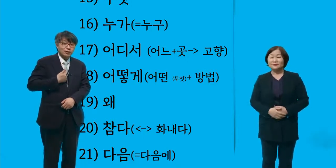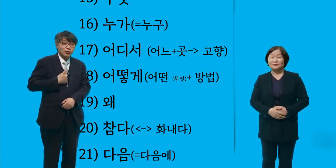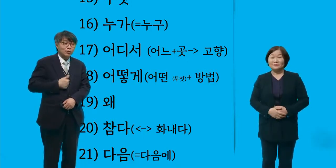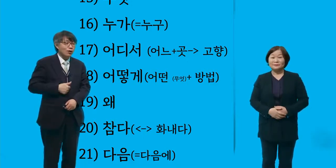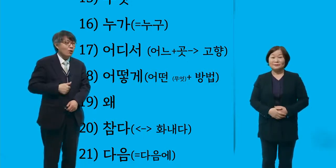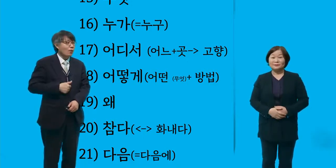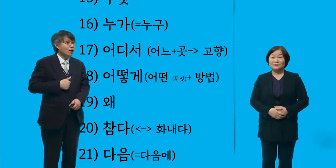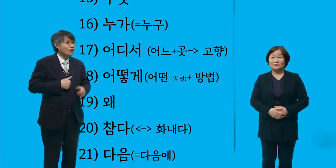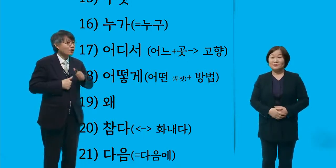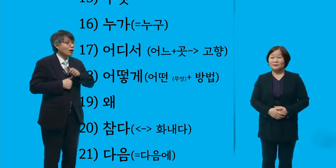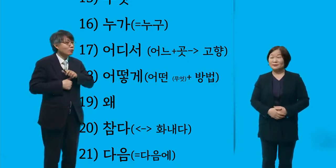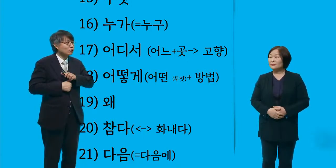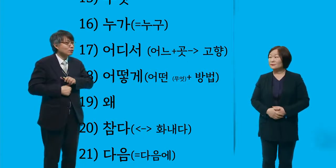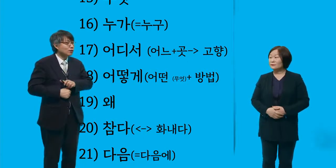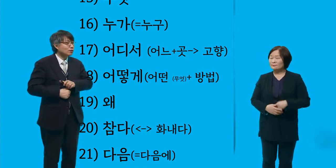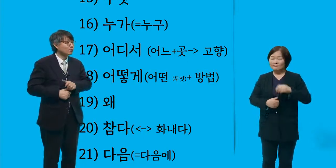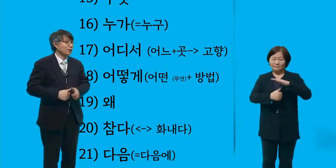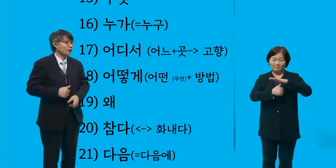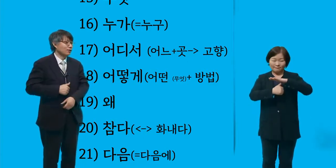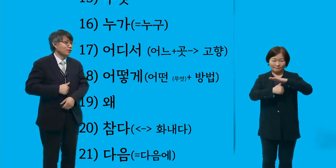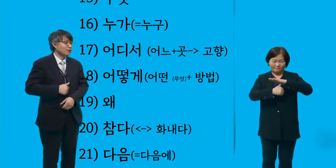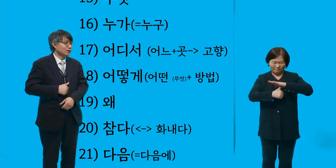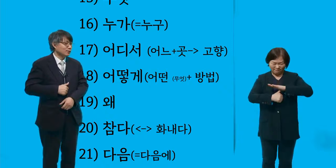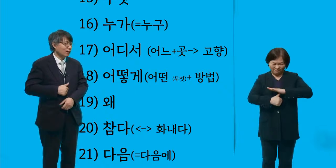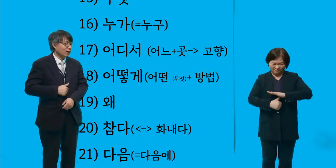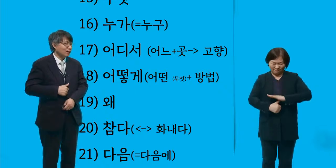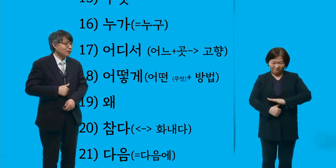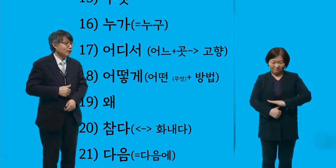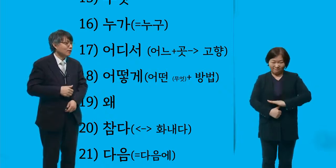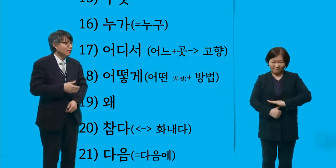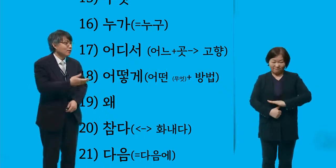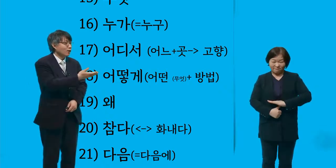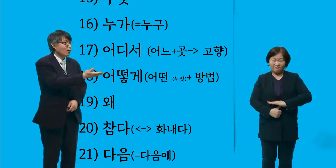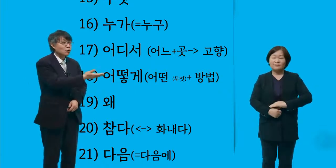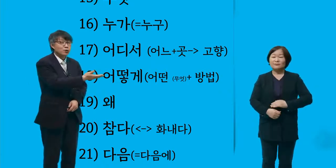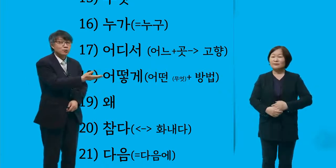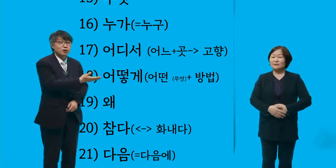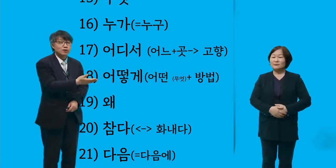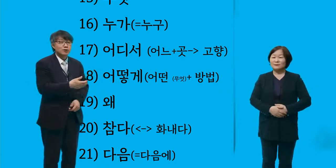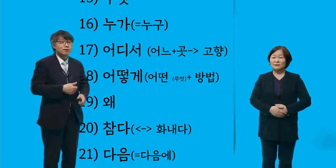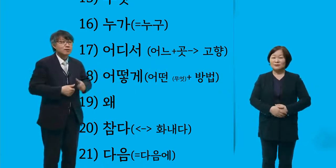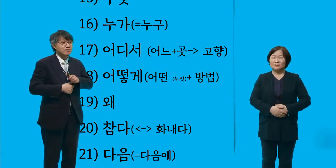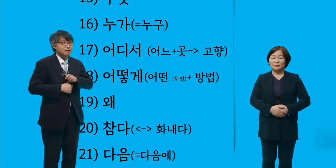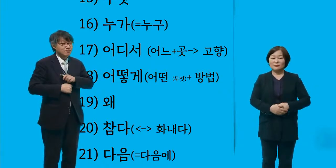화내다거든요. 화내는 걸 꽉 누르면 참다예요. 참다. 자, 얼굴 표정 보셨죠?